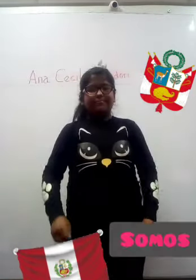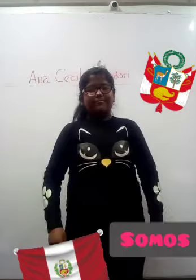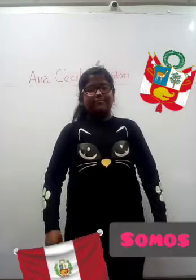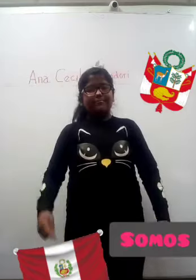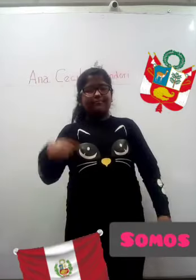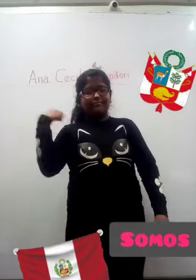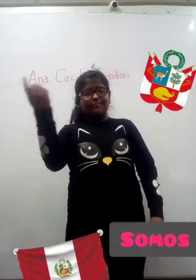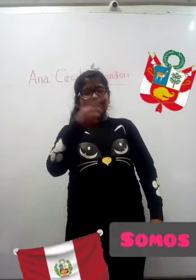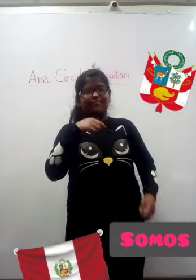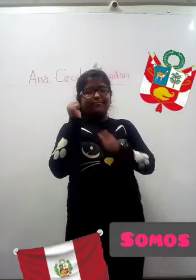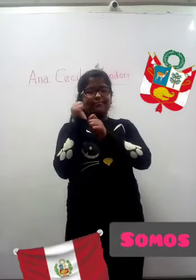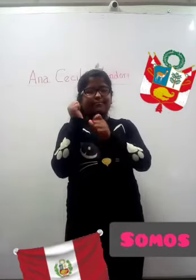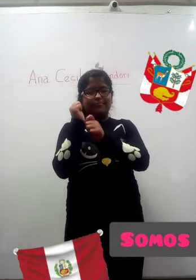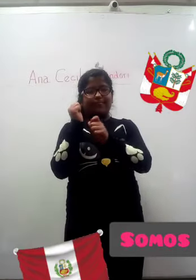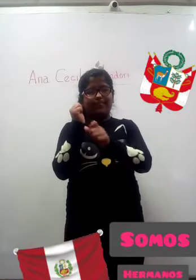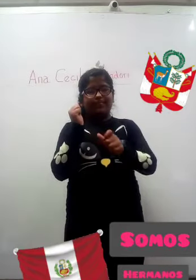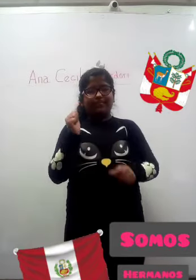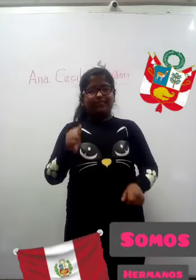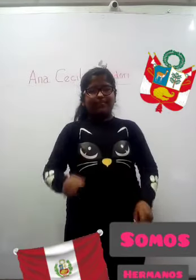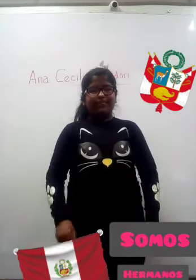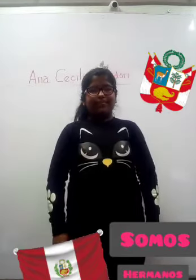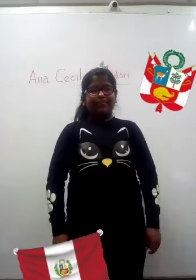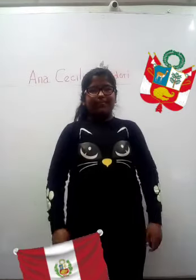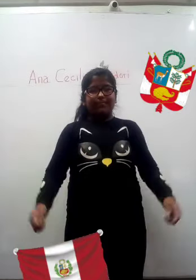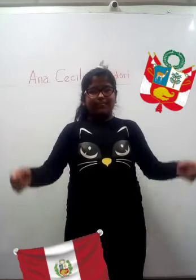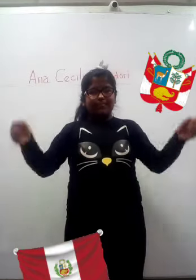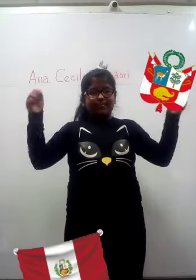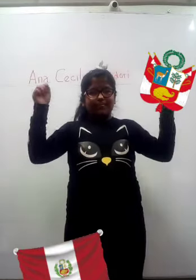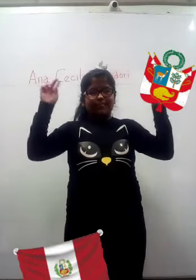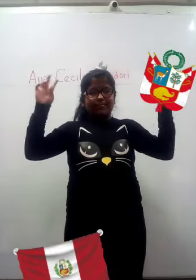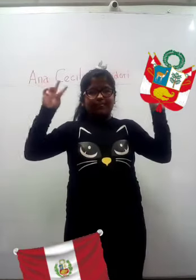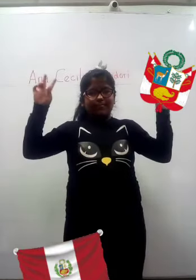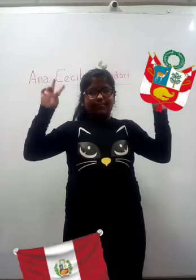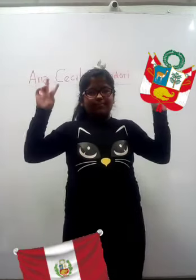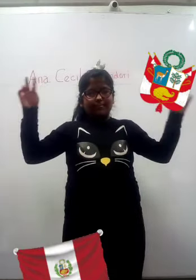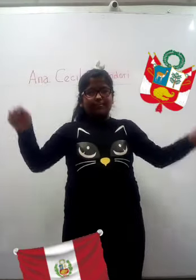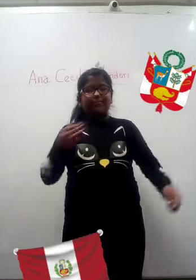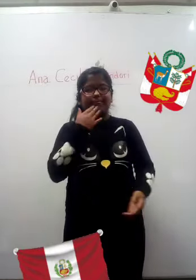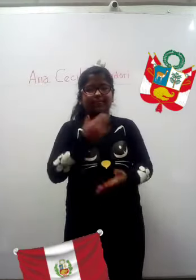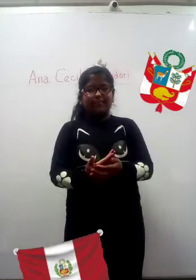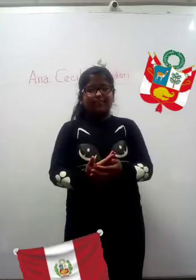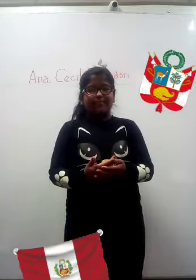somos hermanos, que somos hermanos, que se haga victoria.